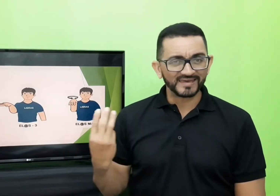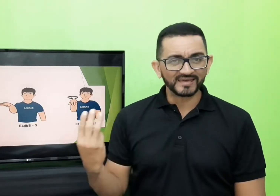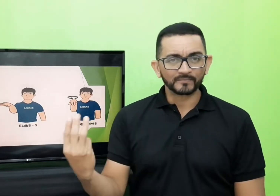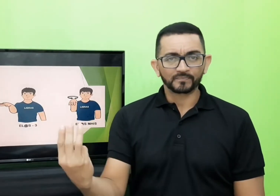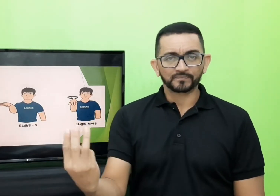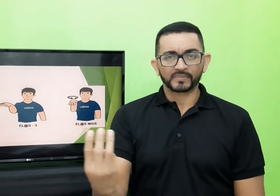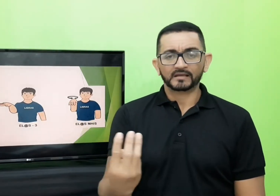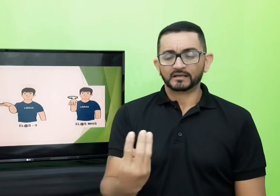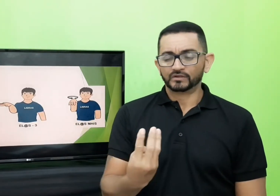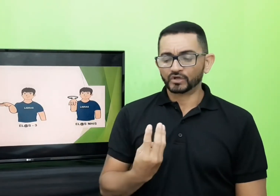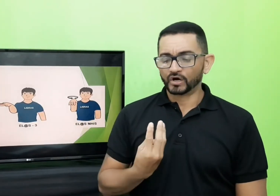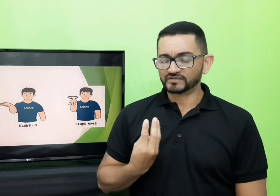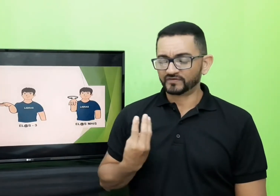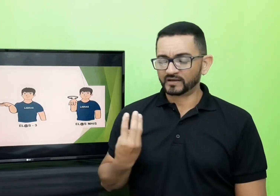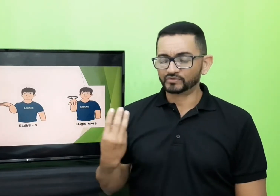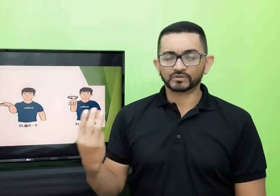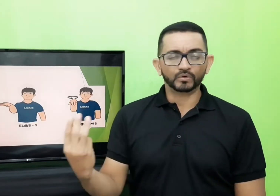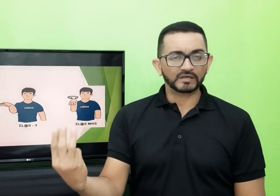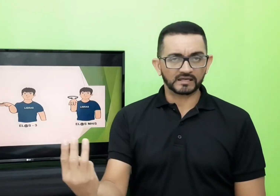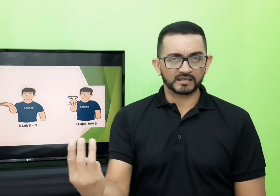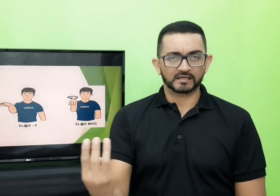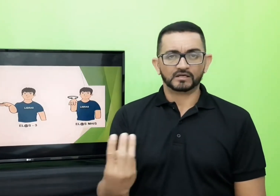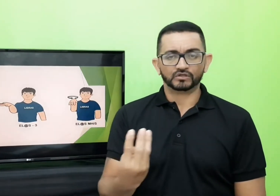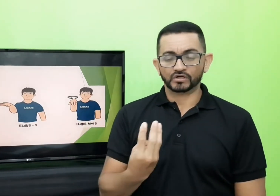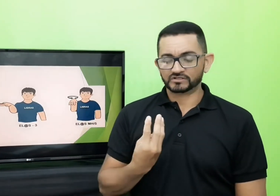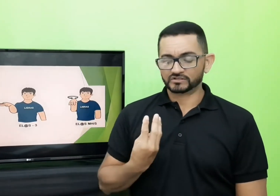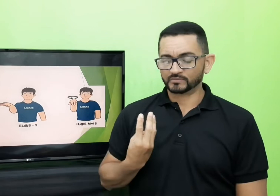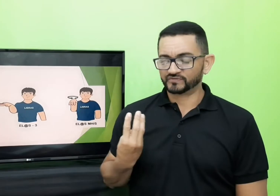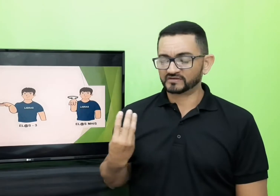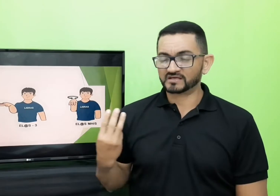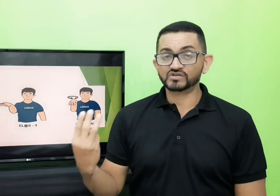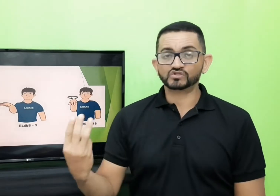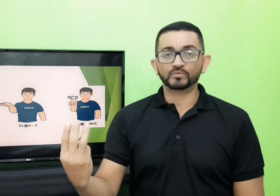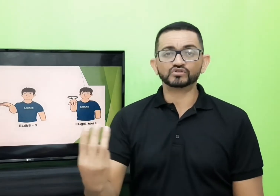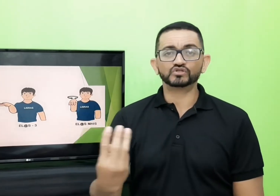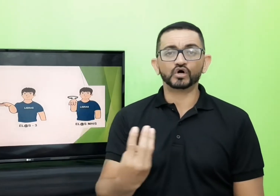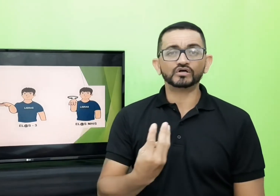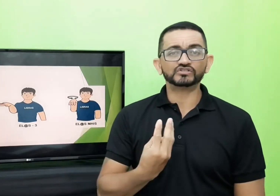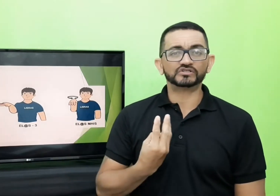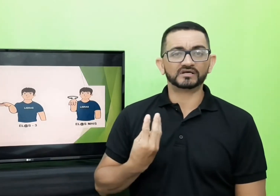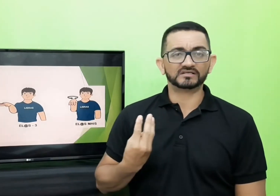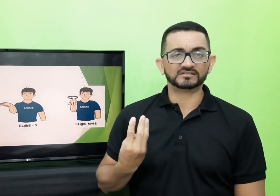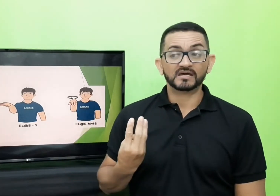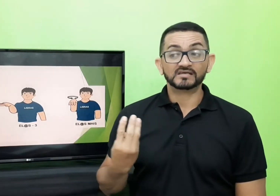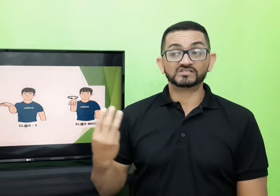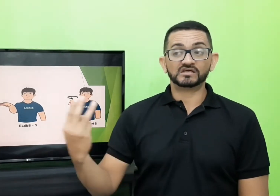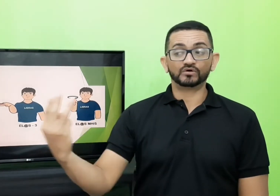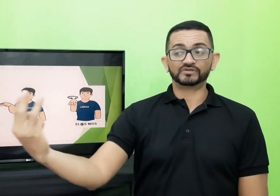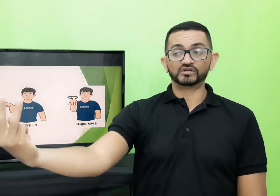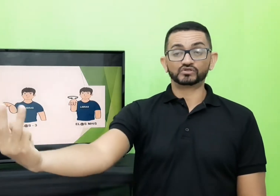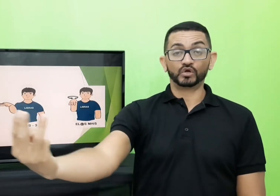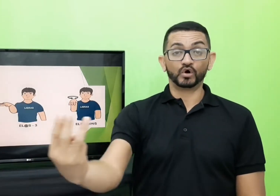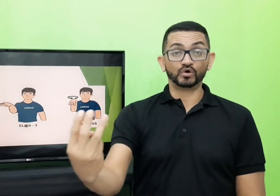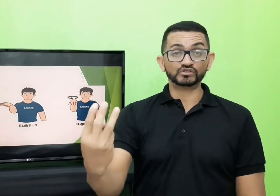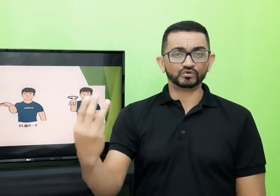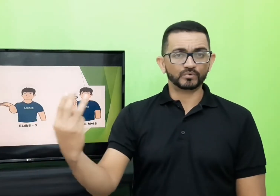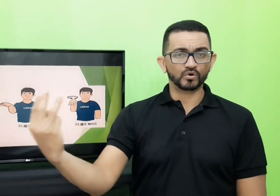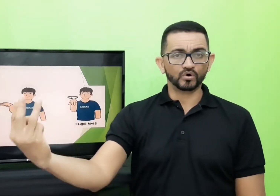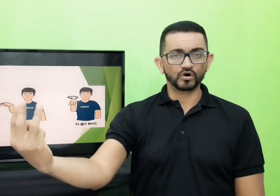mim, nós vemos o quê? Nós estamos vendo aqui que somos nós 3. Se eu deixo longe do meu